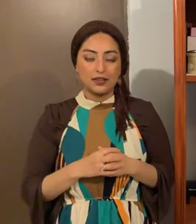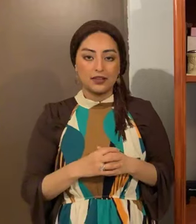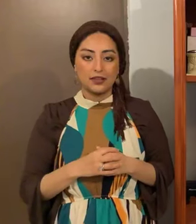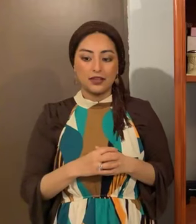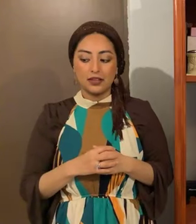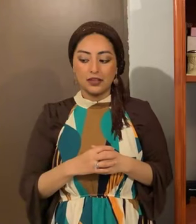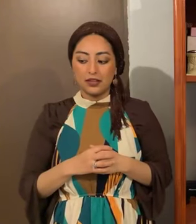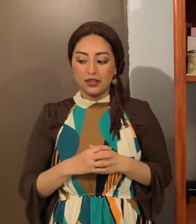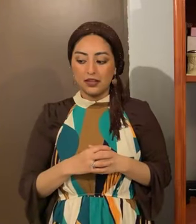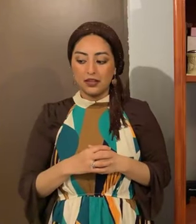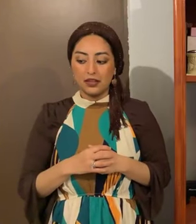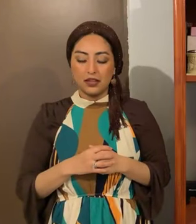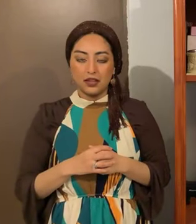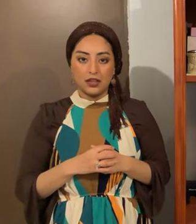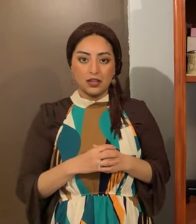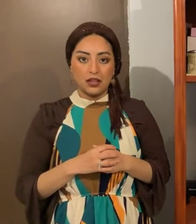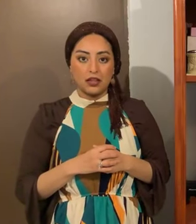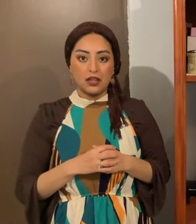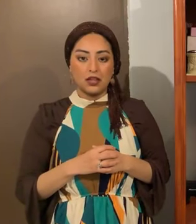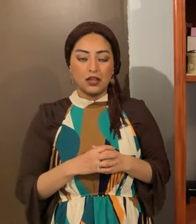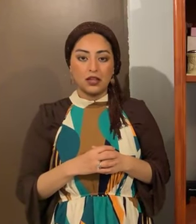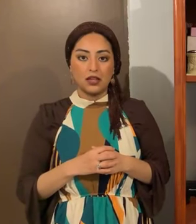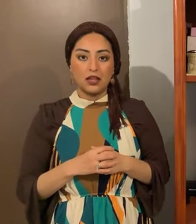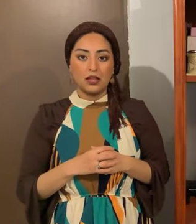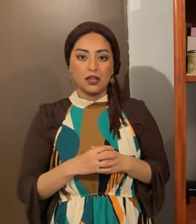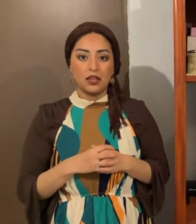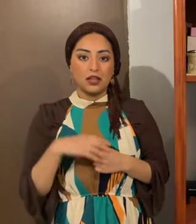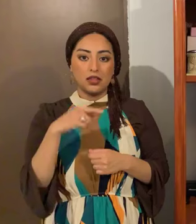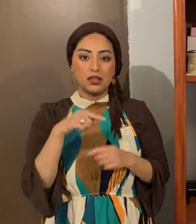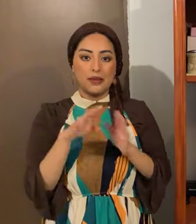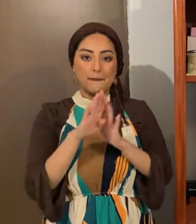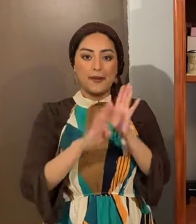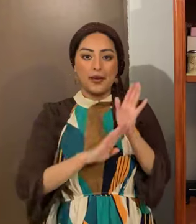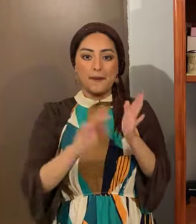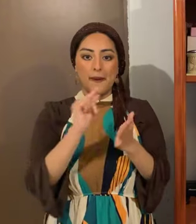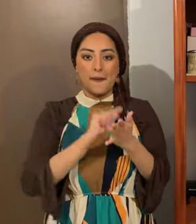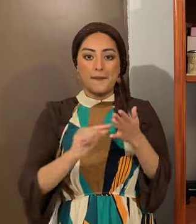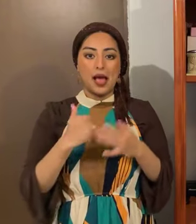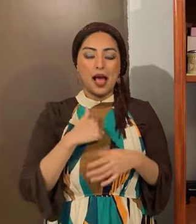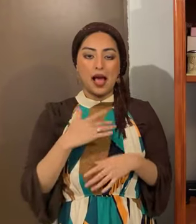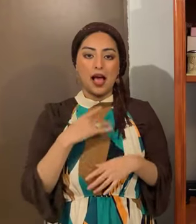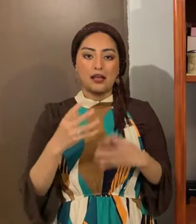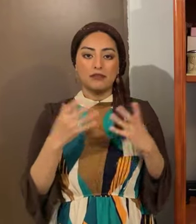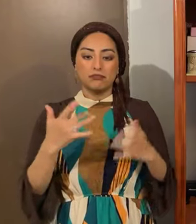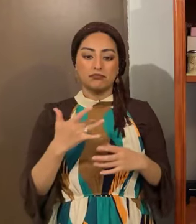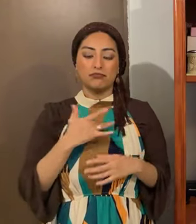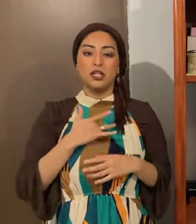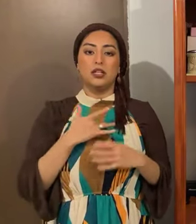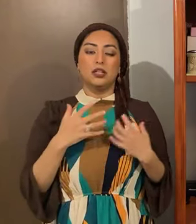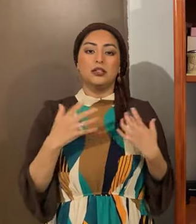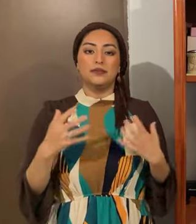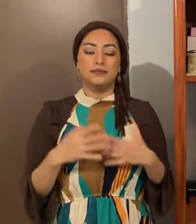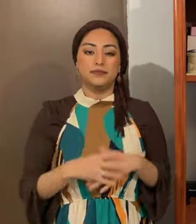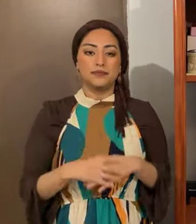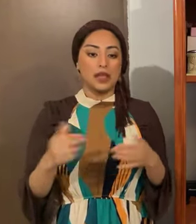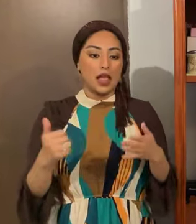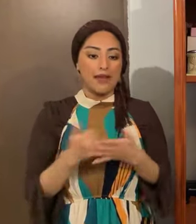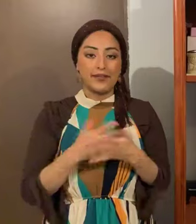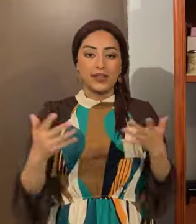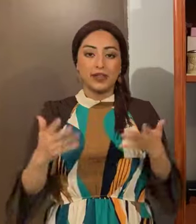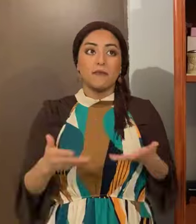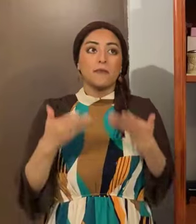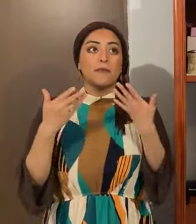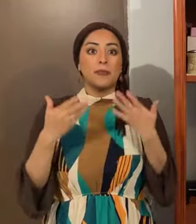Biblia, en la Torah, pero a mí me toca mucho el corazón, el alma. Todo lo que